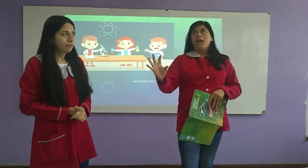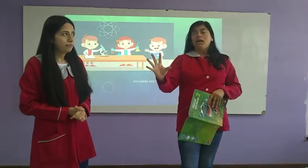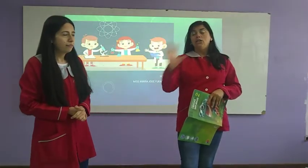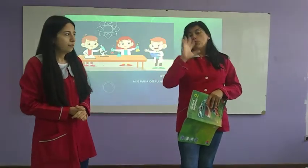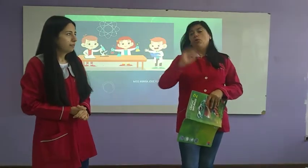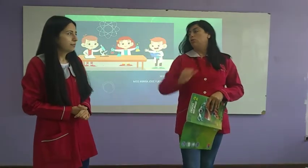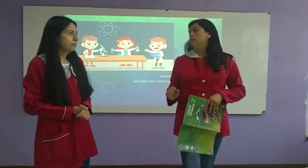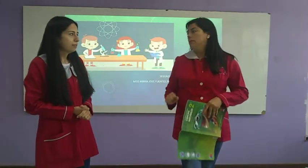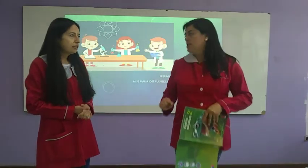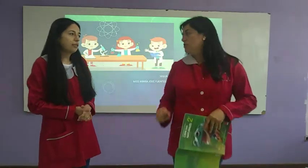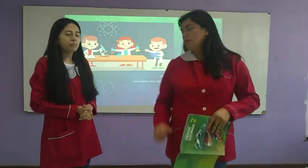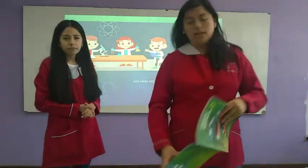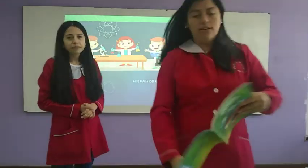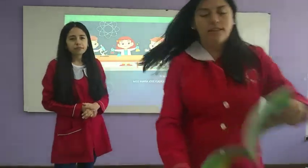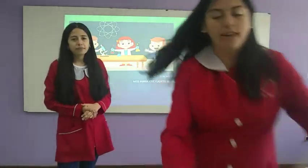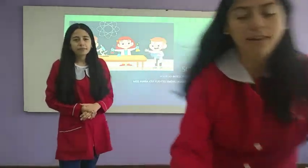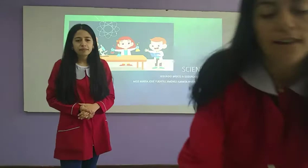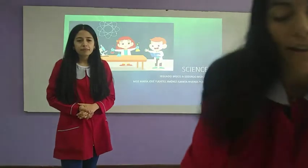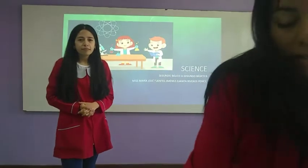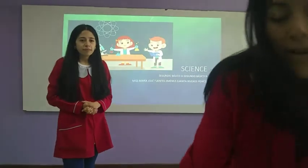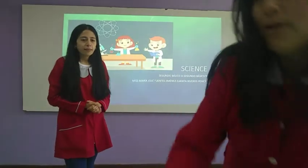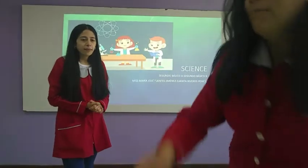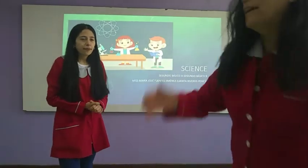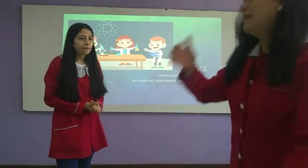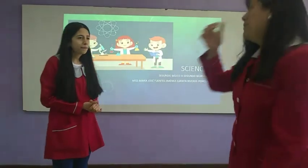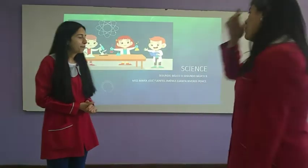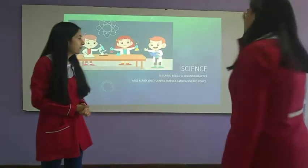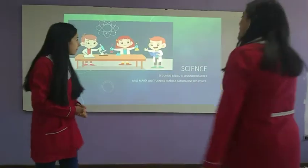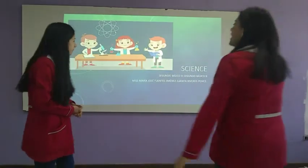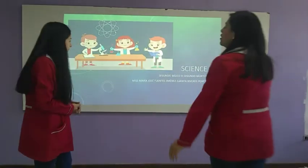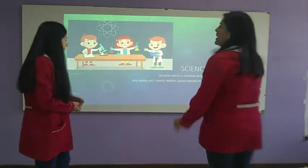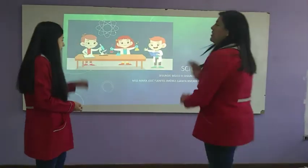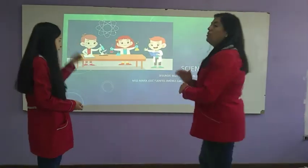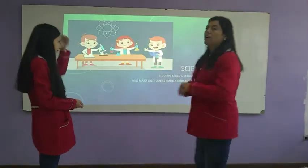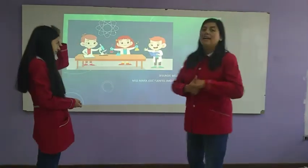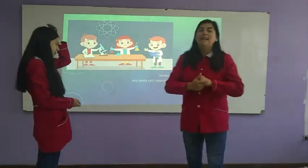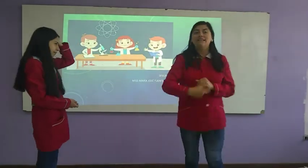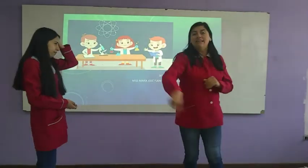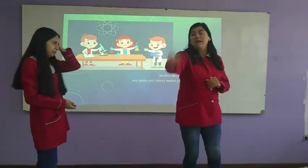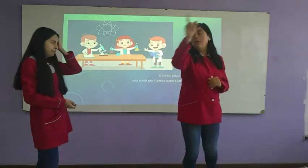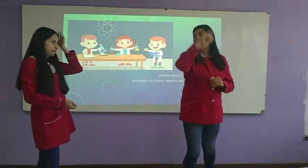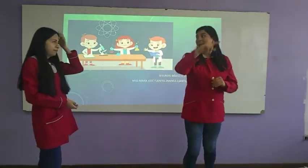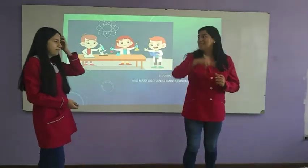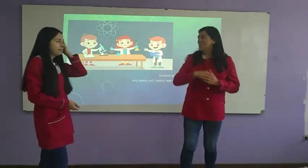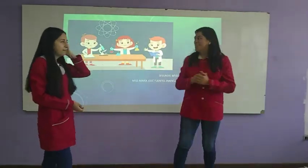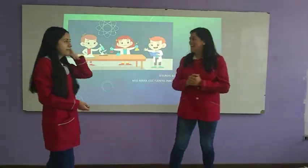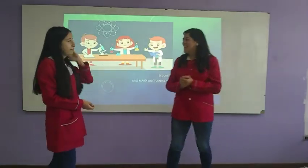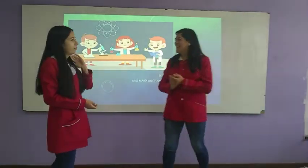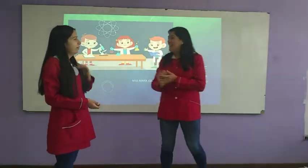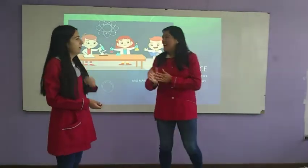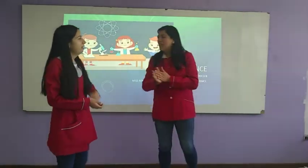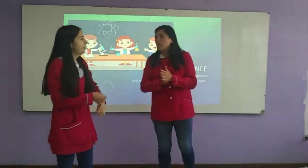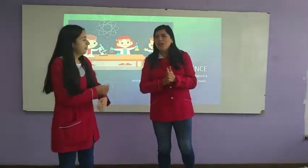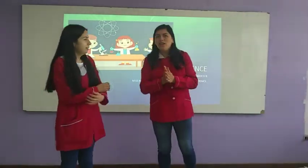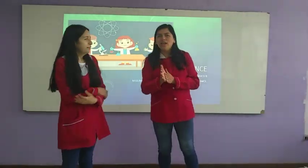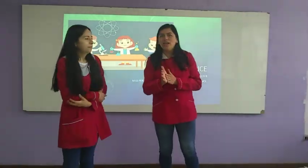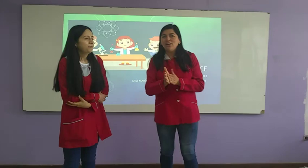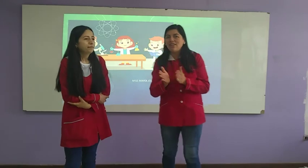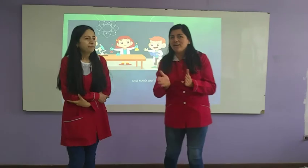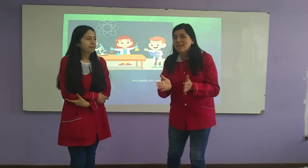y su book. Eso. Ya. Vamos a partir, mi Juanita, recordando lo que trabajamos en la clase pasada, en donde los niños debían